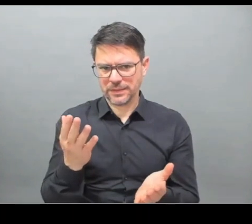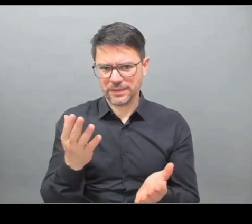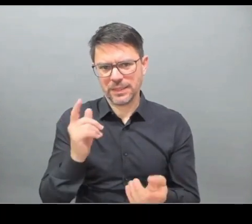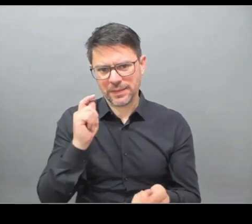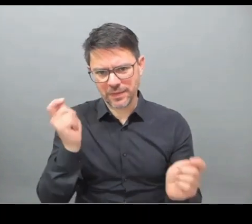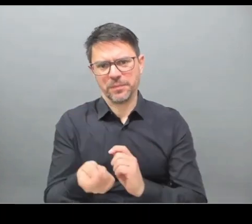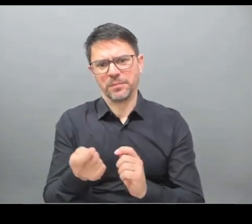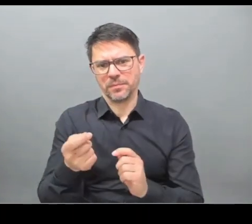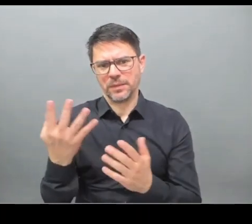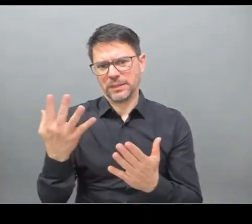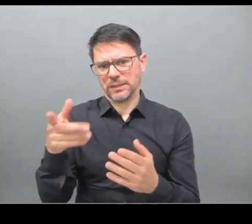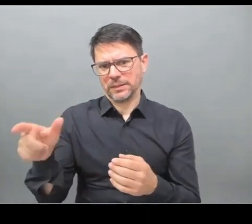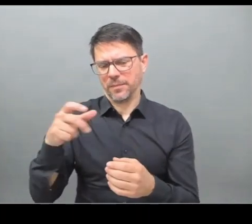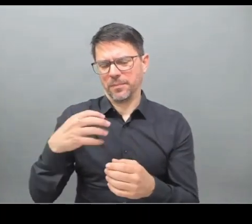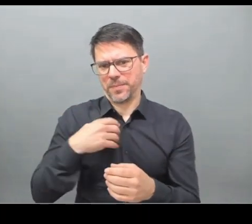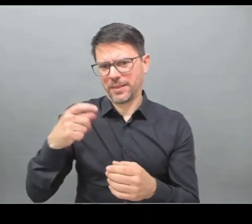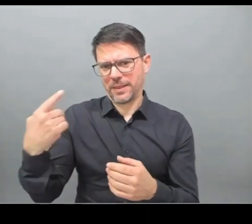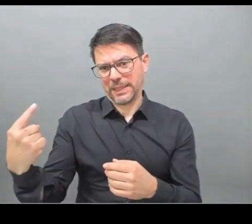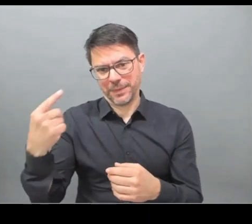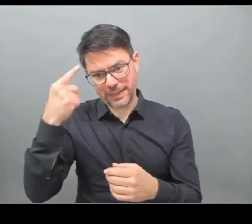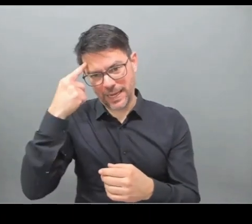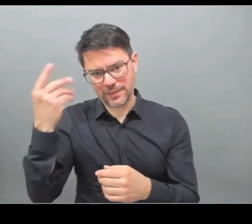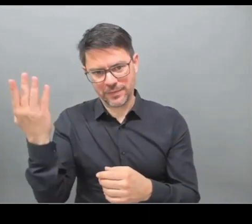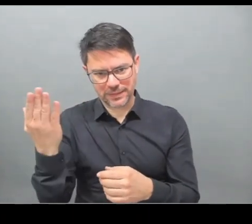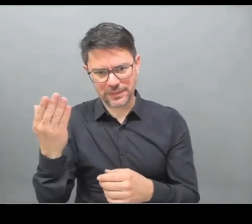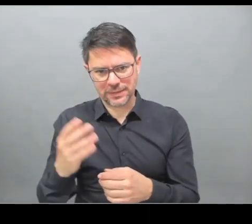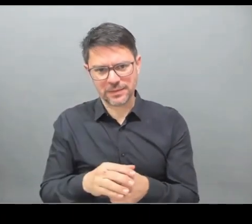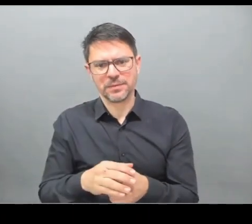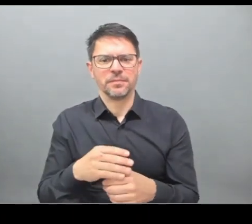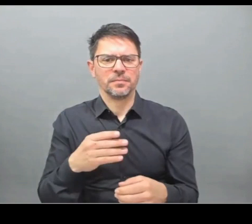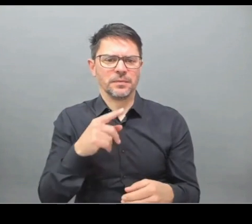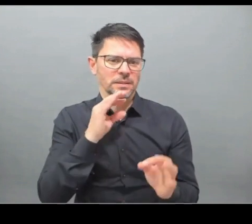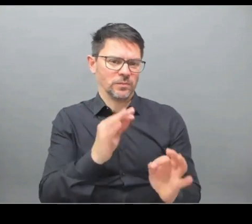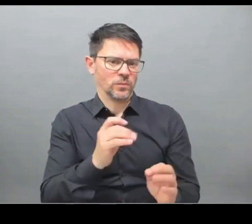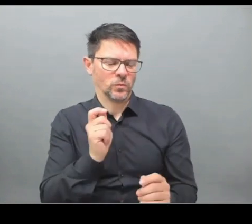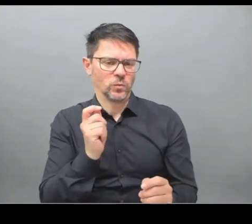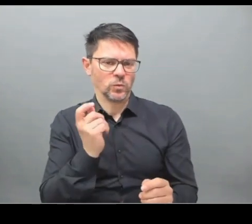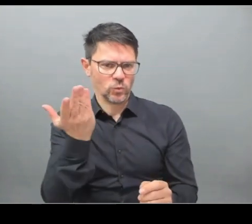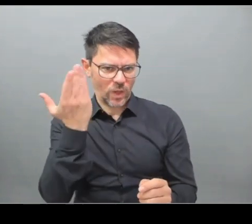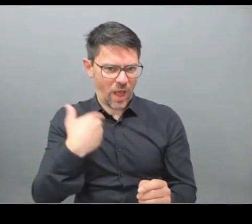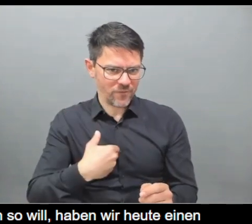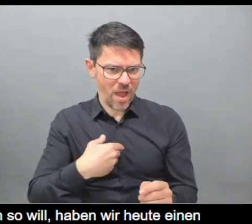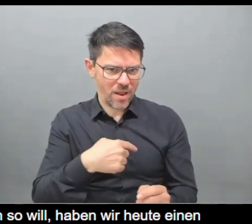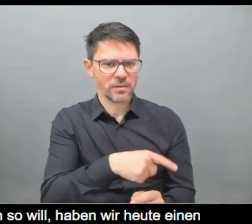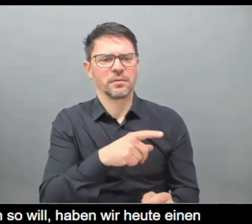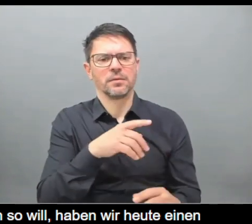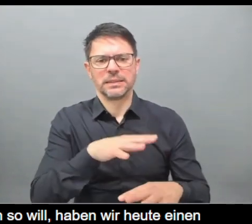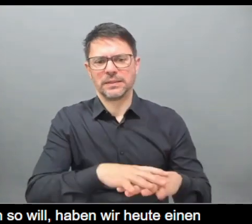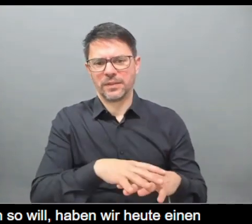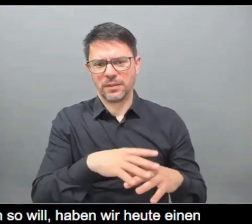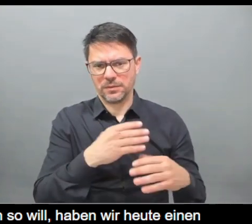zulassen. Wenn wir an einem Standort wie Nürnberg auf einmal zwei unterschiedliche Level haben und